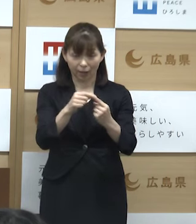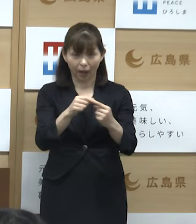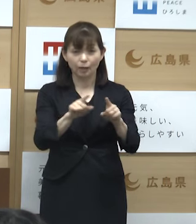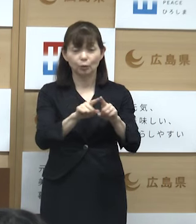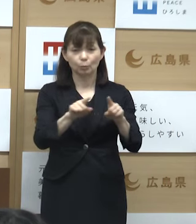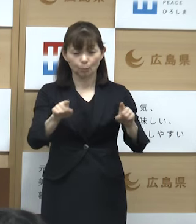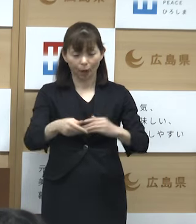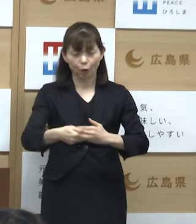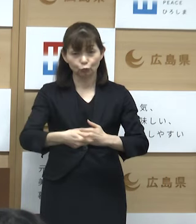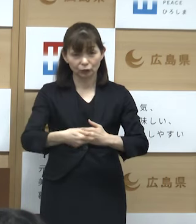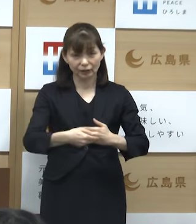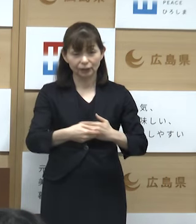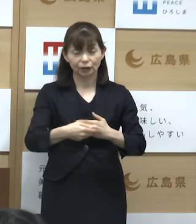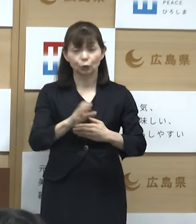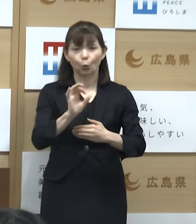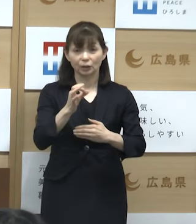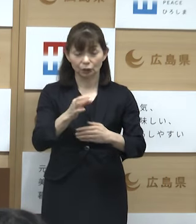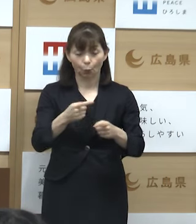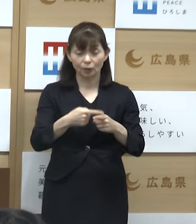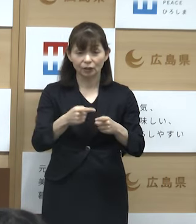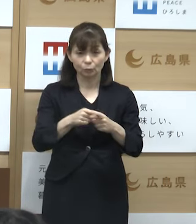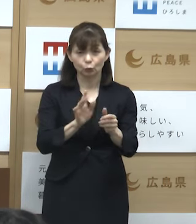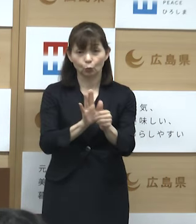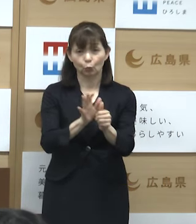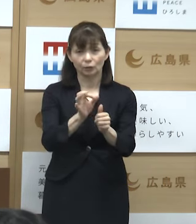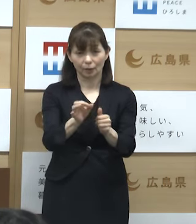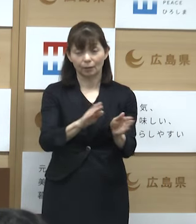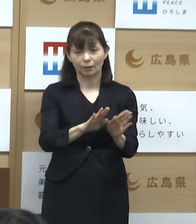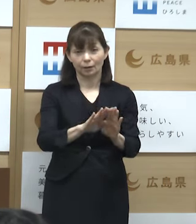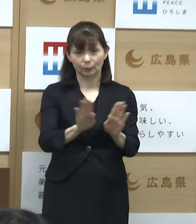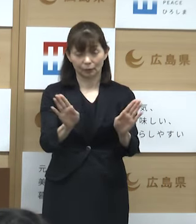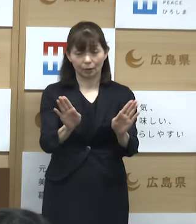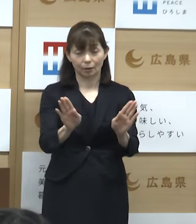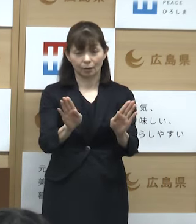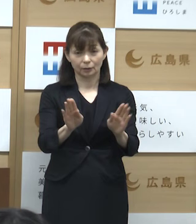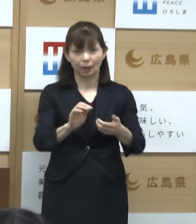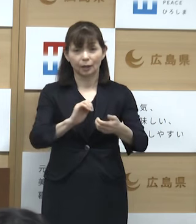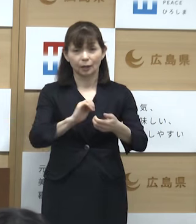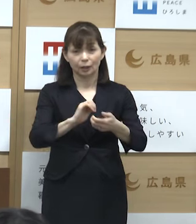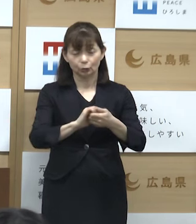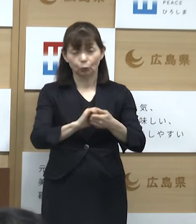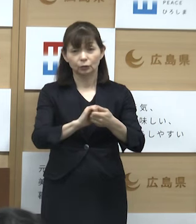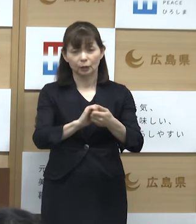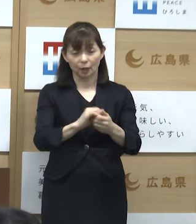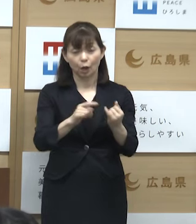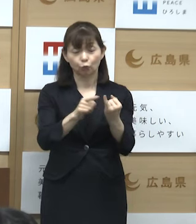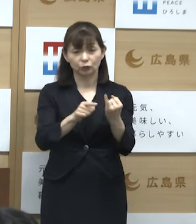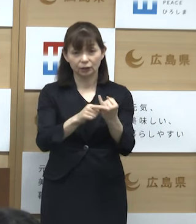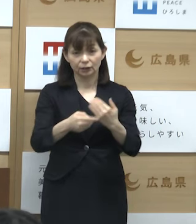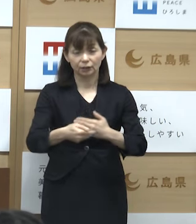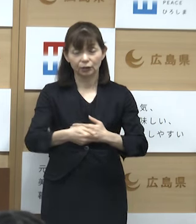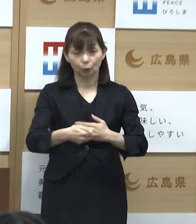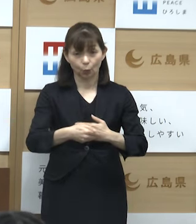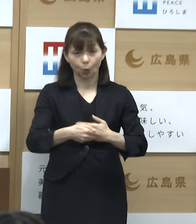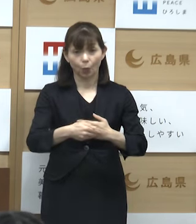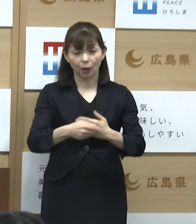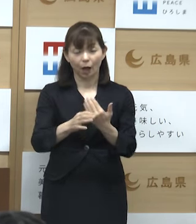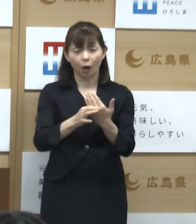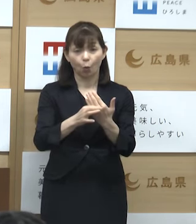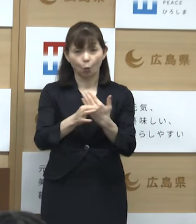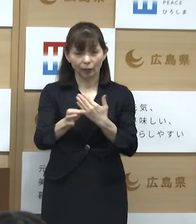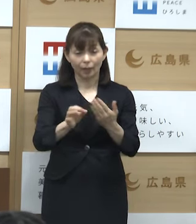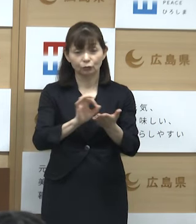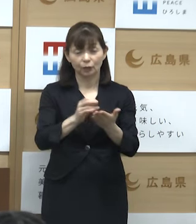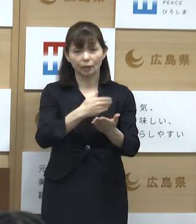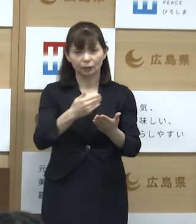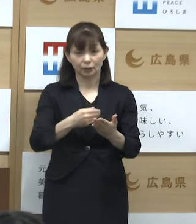治療費の一部助成を開始し、特定不妊治療が保険適用となった令和4年度からは、